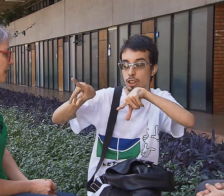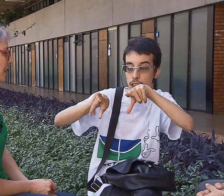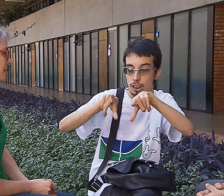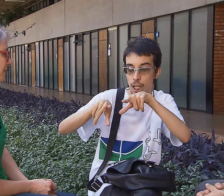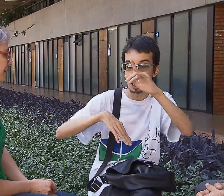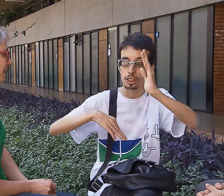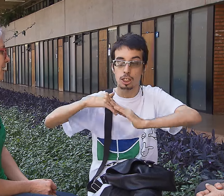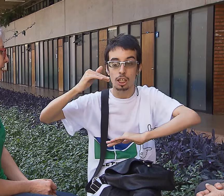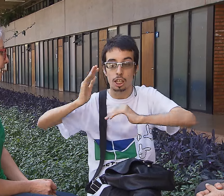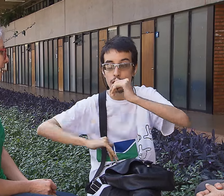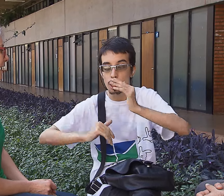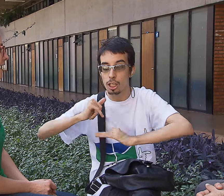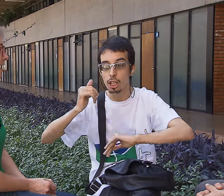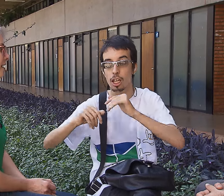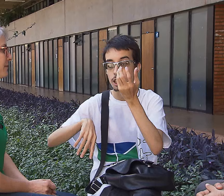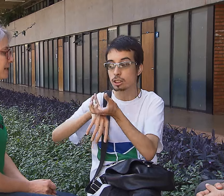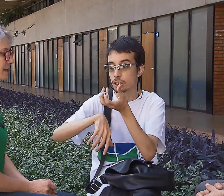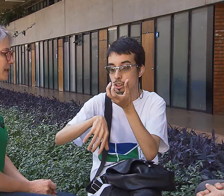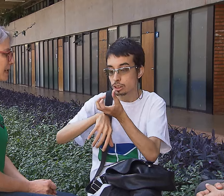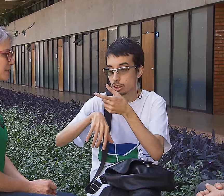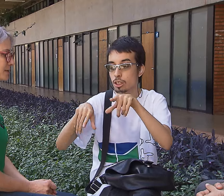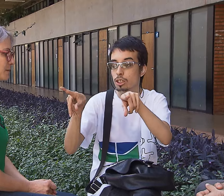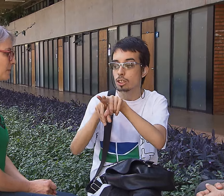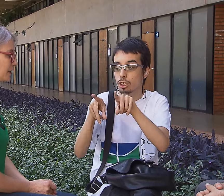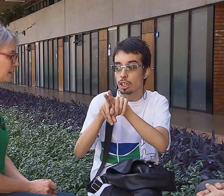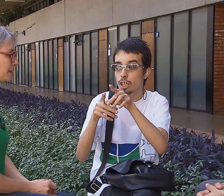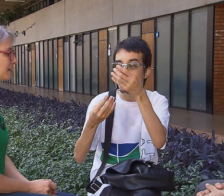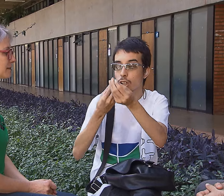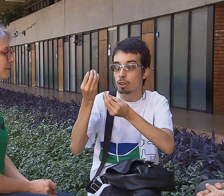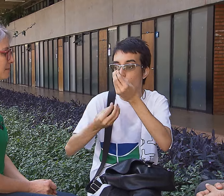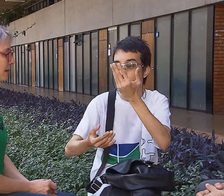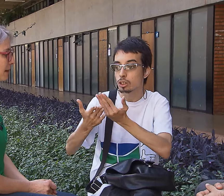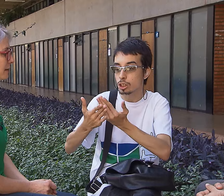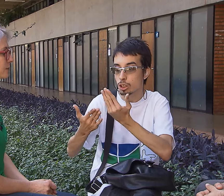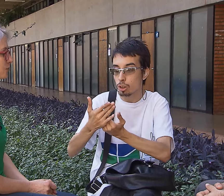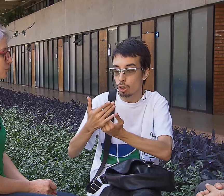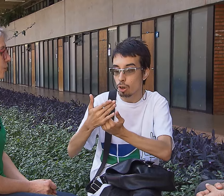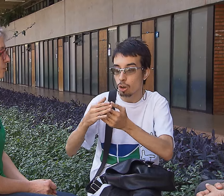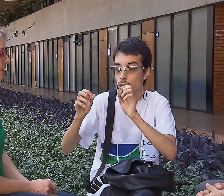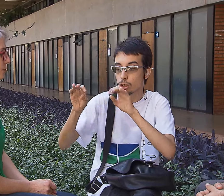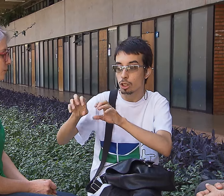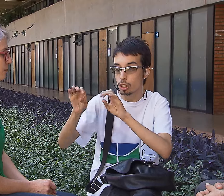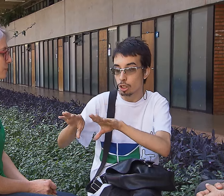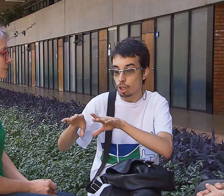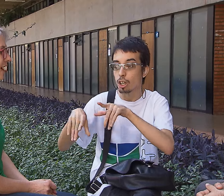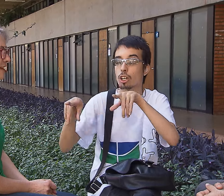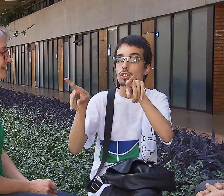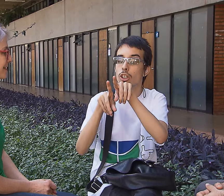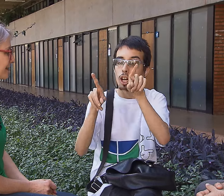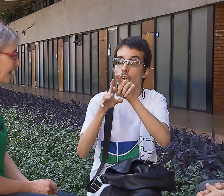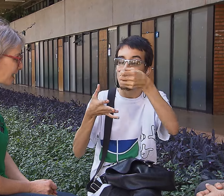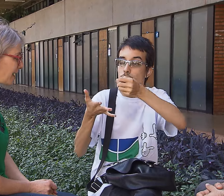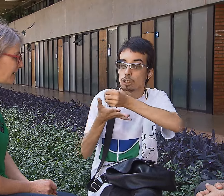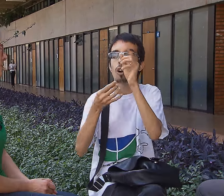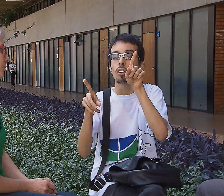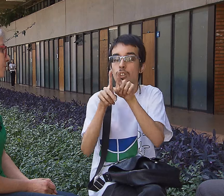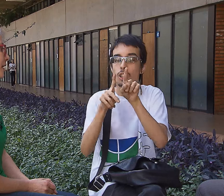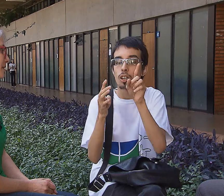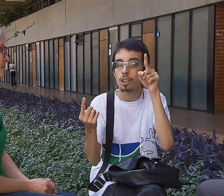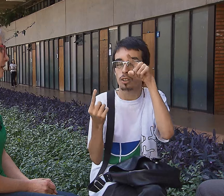cegas e vai trabalhar as disciplinas também junto com os alunos, vai ensinar português para